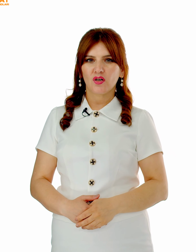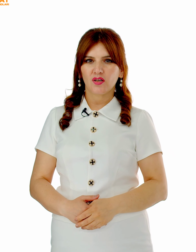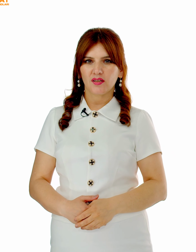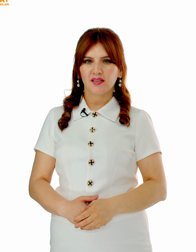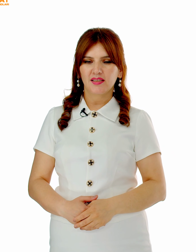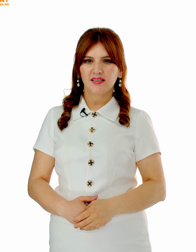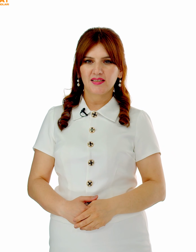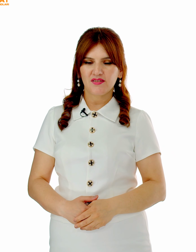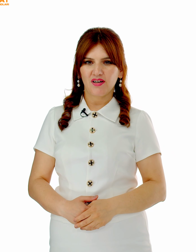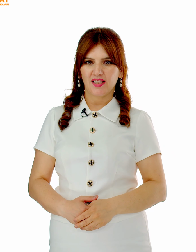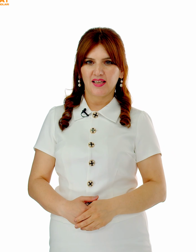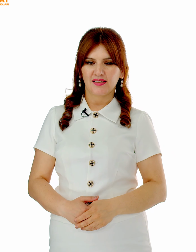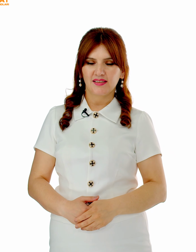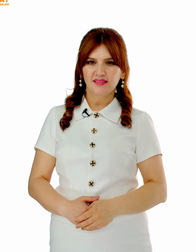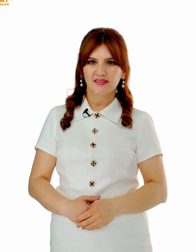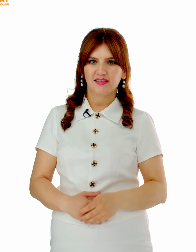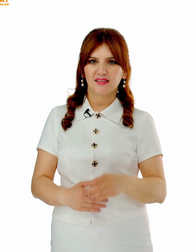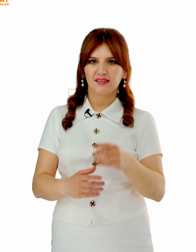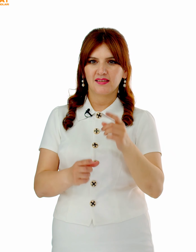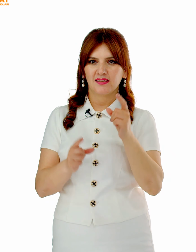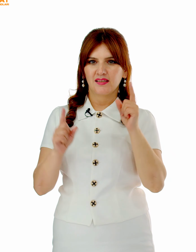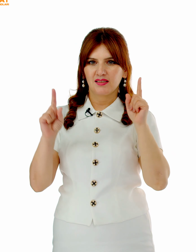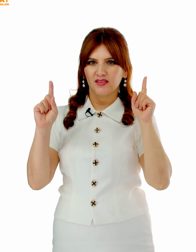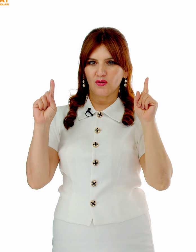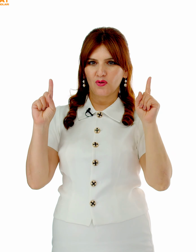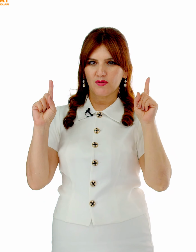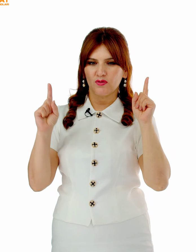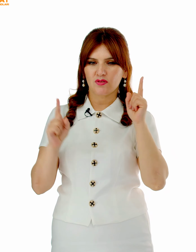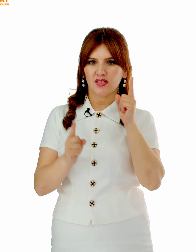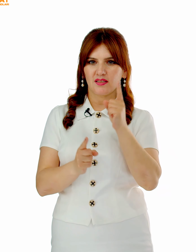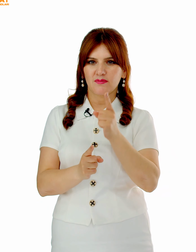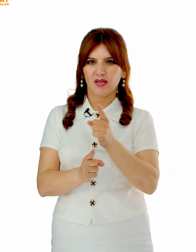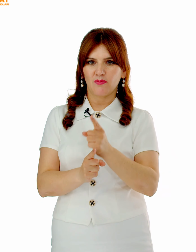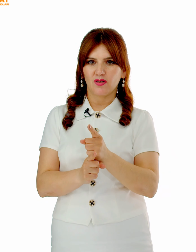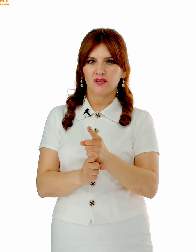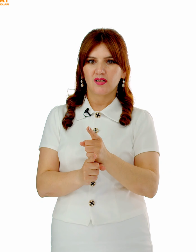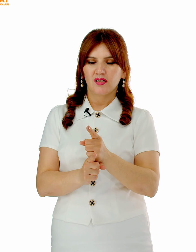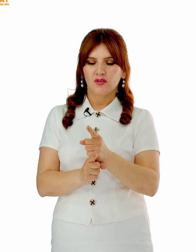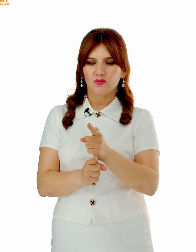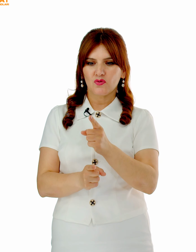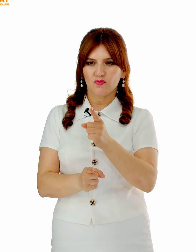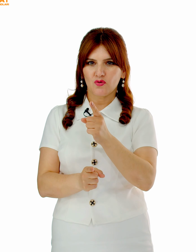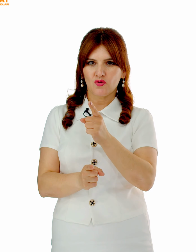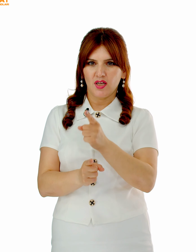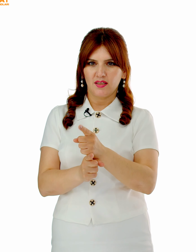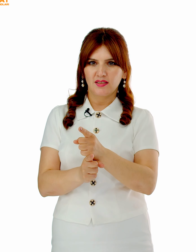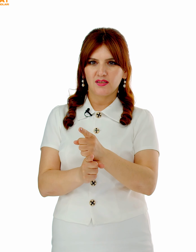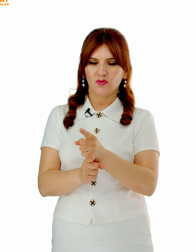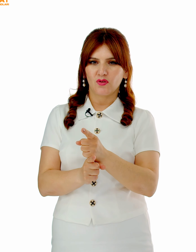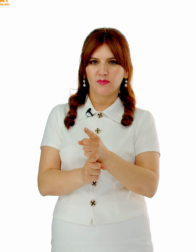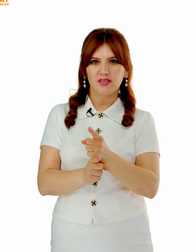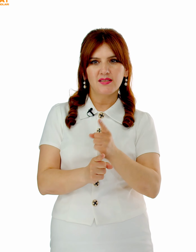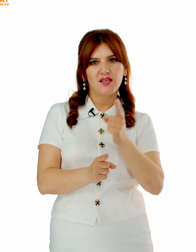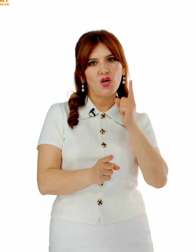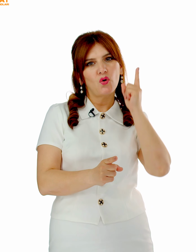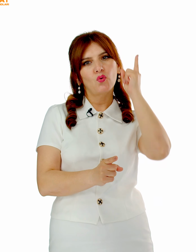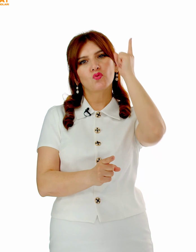Uzoq ikkinchi varianti ikkita qo'limiz ko'rsatkich barmoq ustimiz tushadi. Ikkita qo'limiz